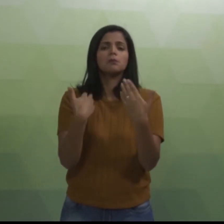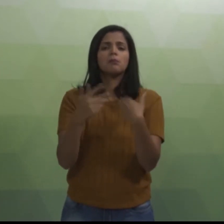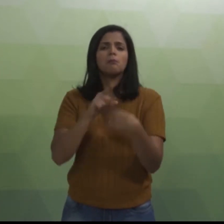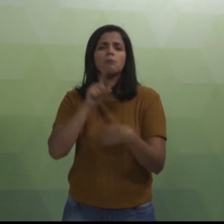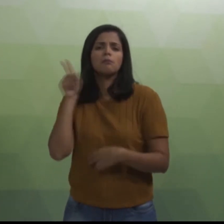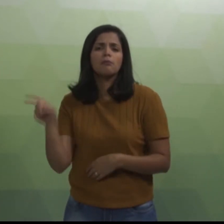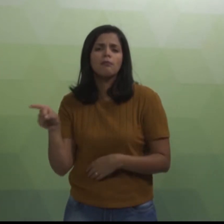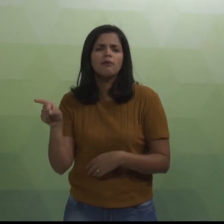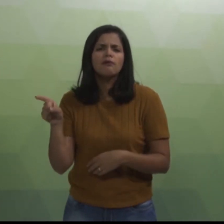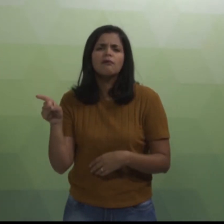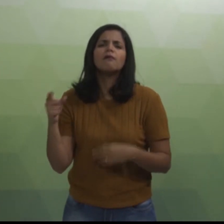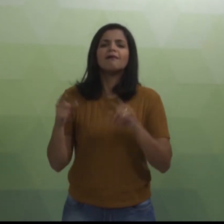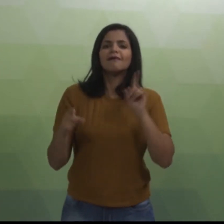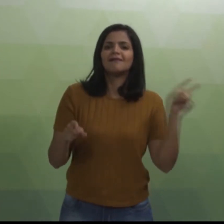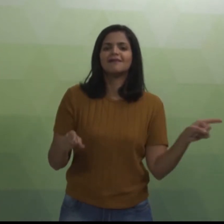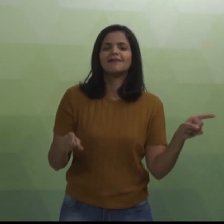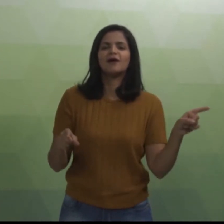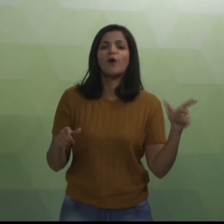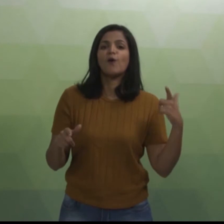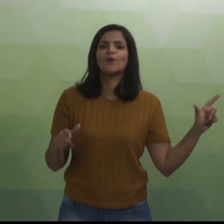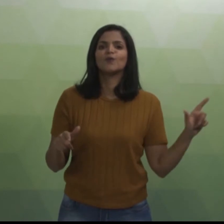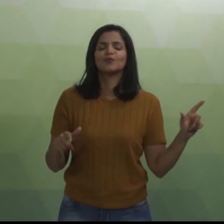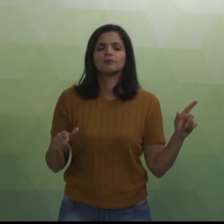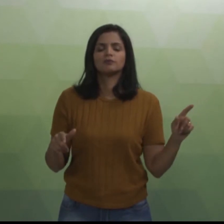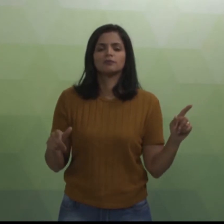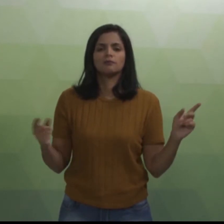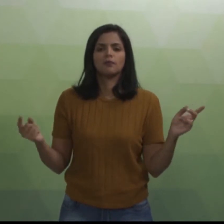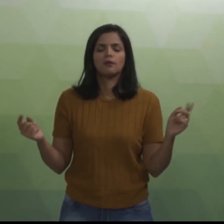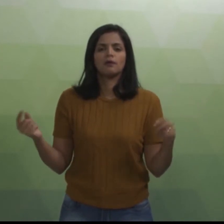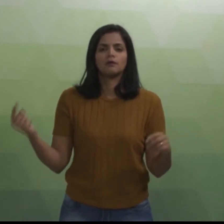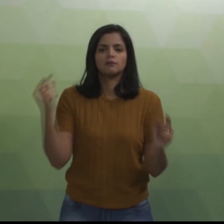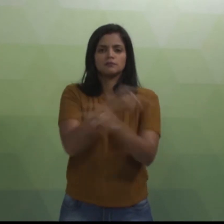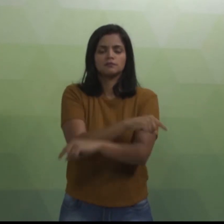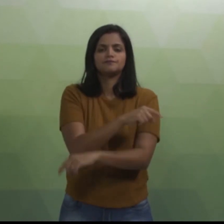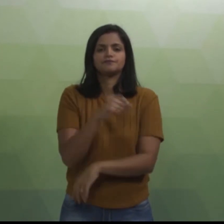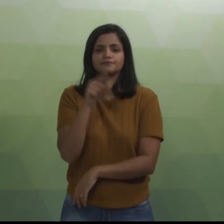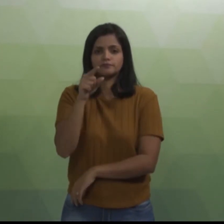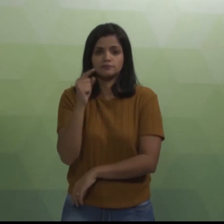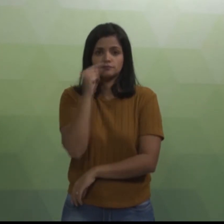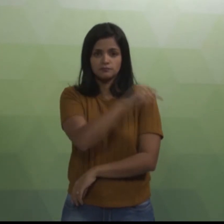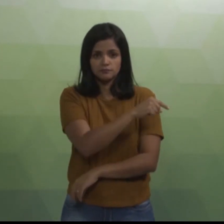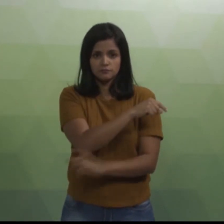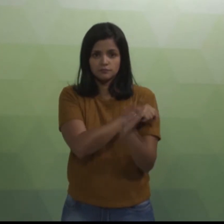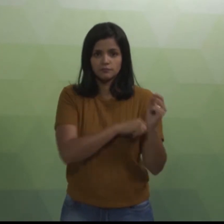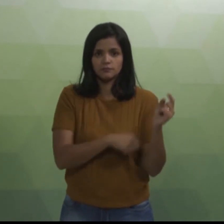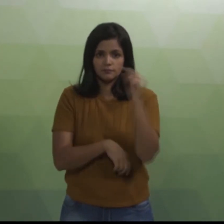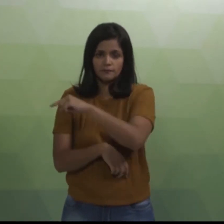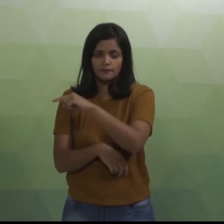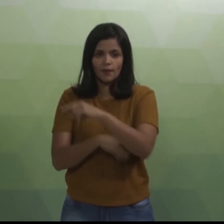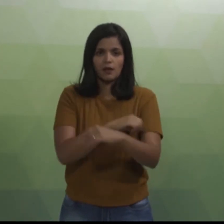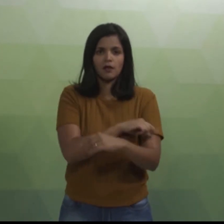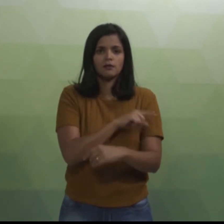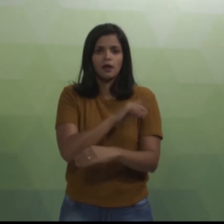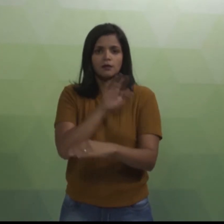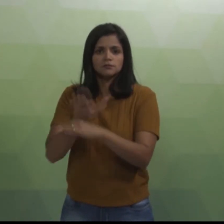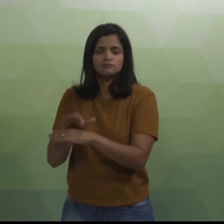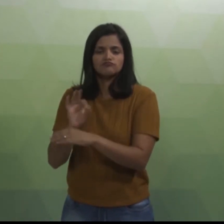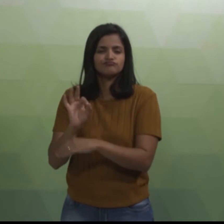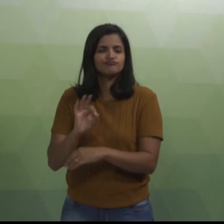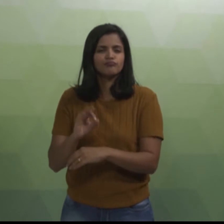E a pessoa que está à minha frente deve ter essa referência, deve saber isso, que de um lado tem uma pessoa e de outro, outra pessoa. Então, eu